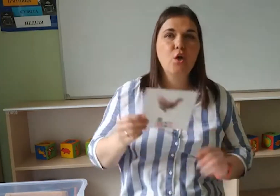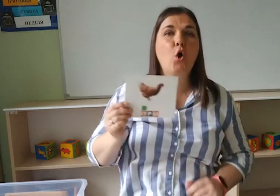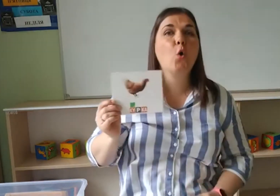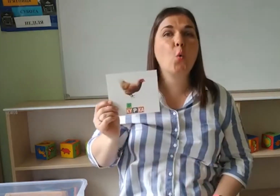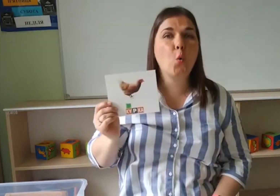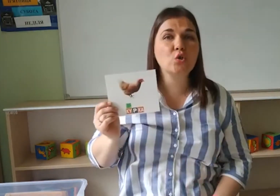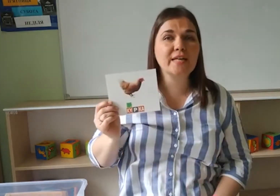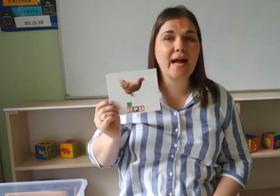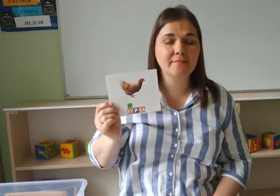Курка.